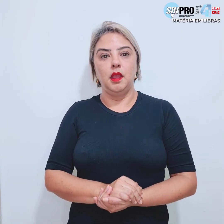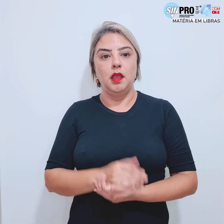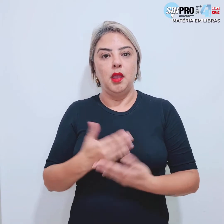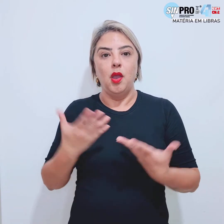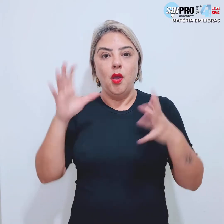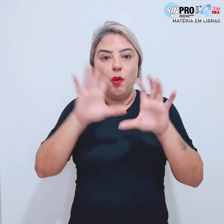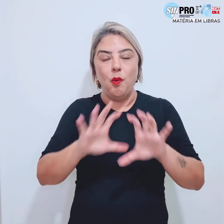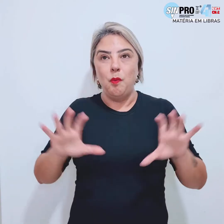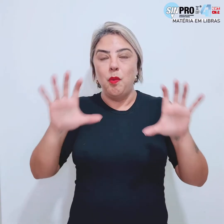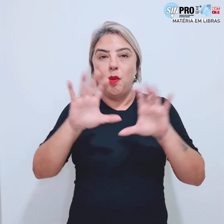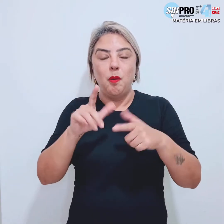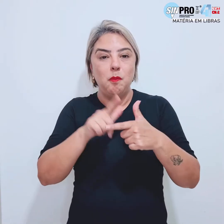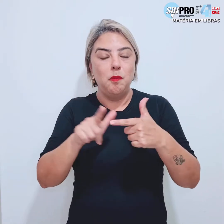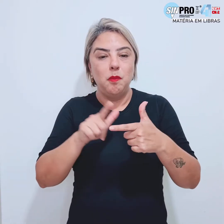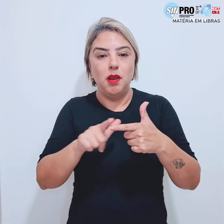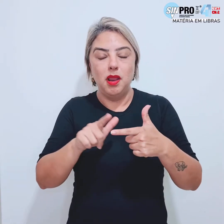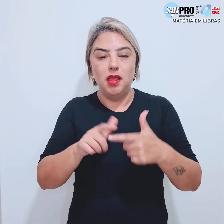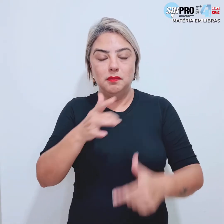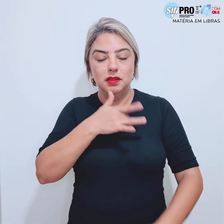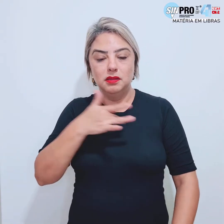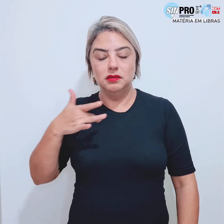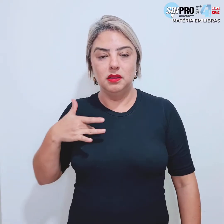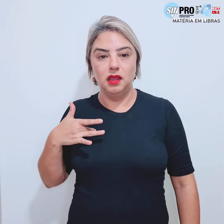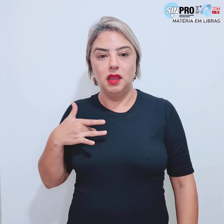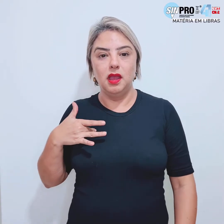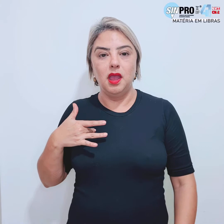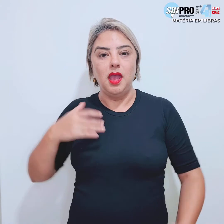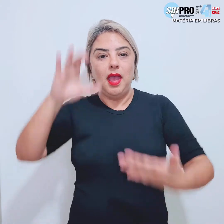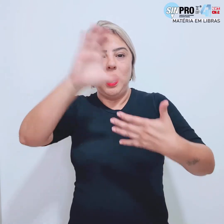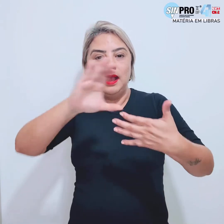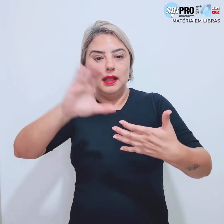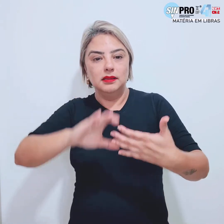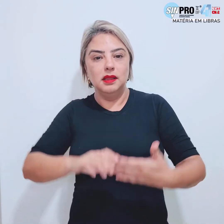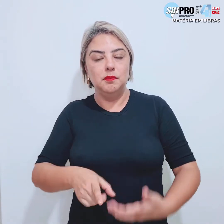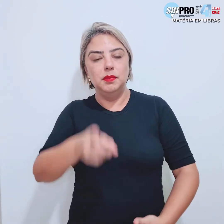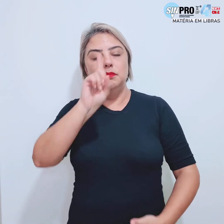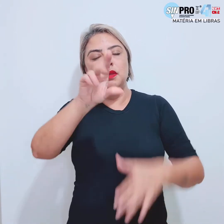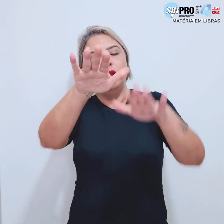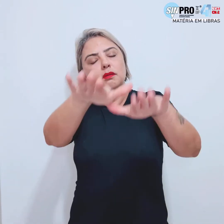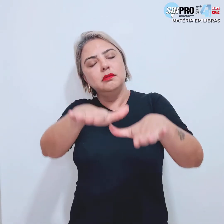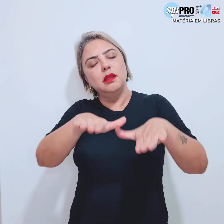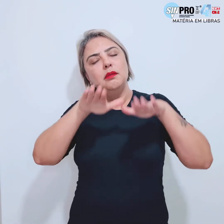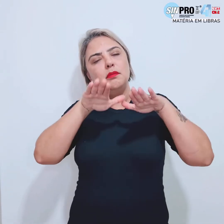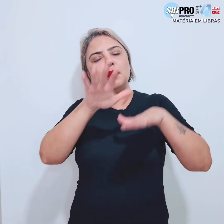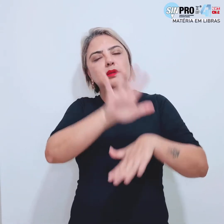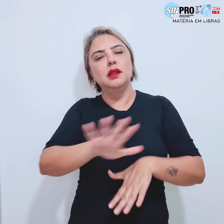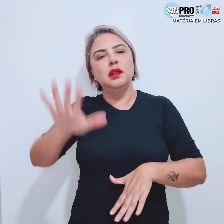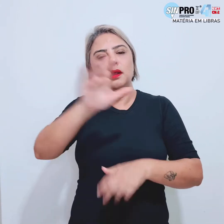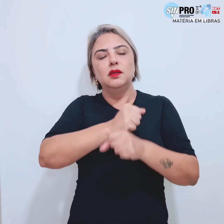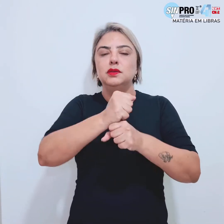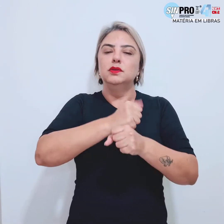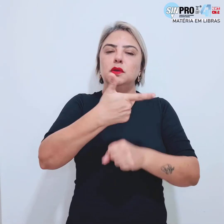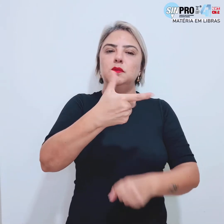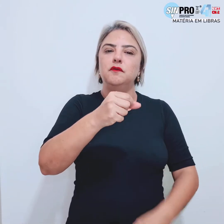Diante do caos sanitário, a categoria realizou a primeira Assembleia Geral de